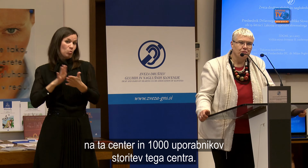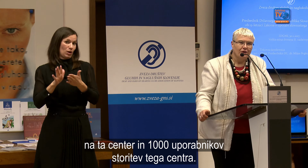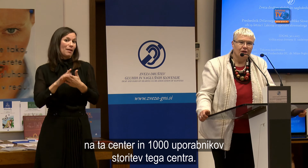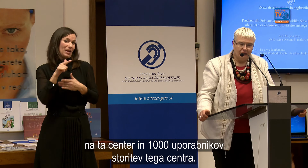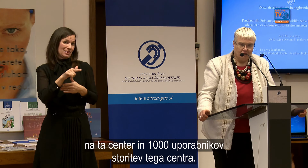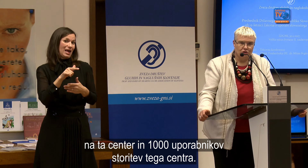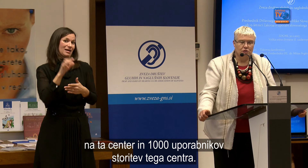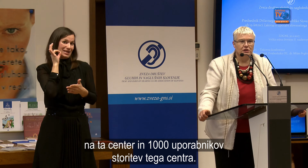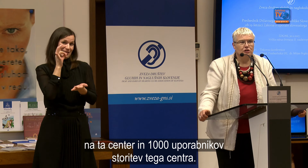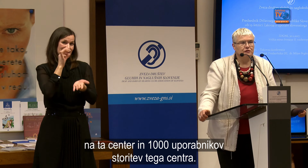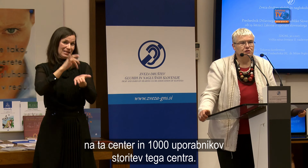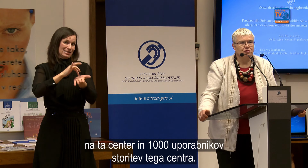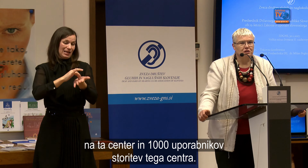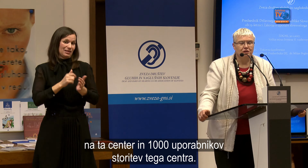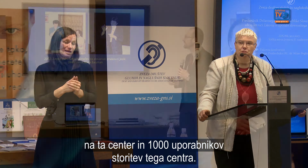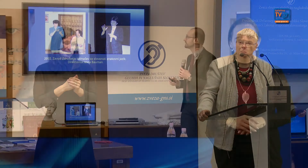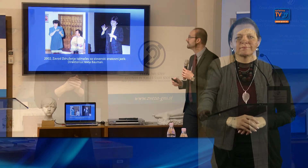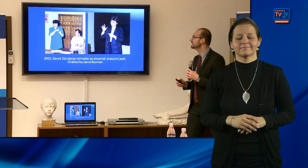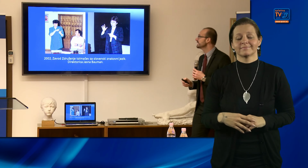center.